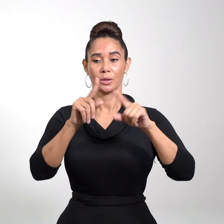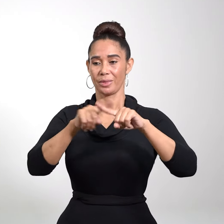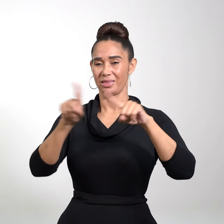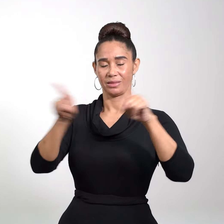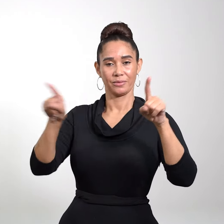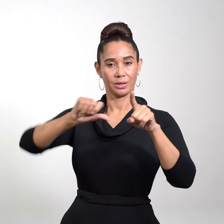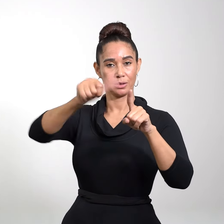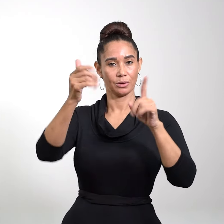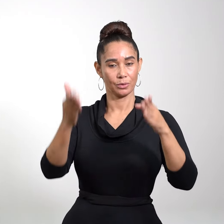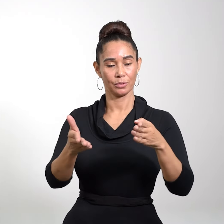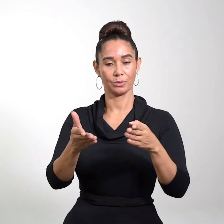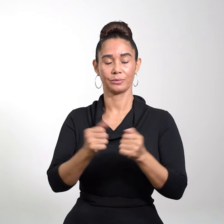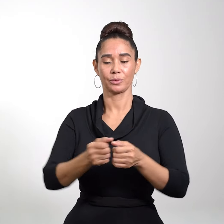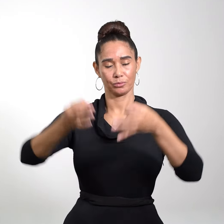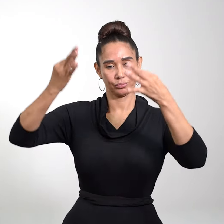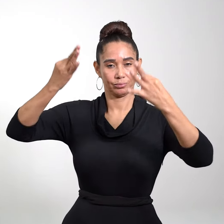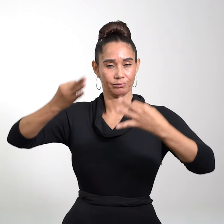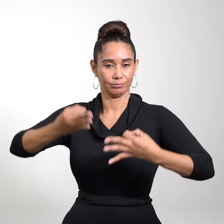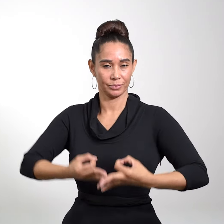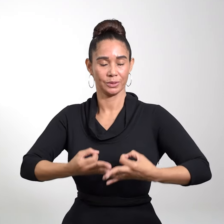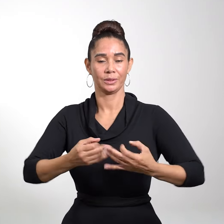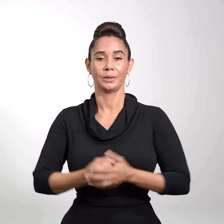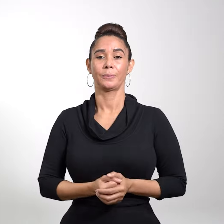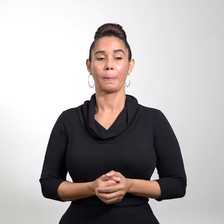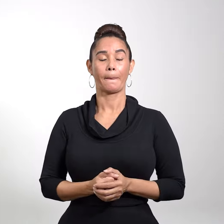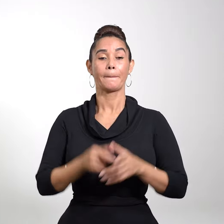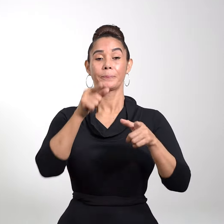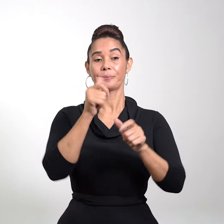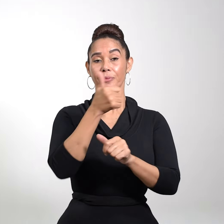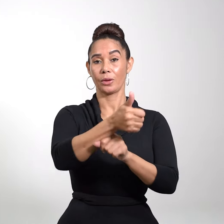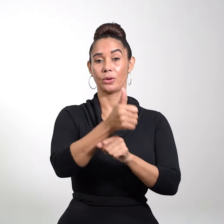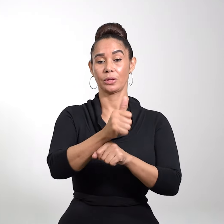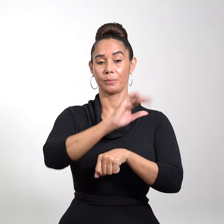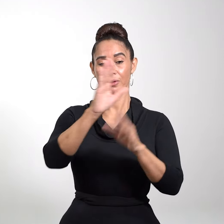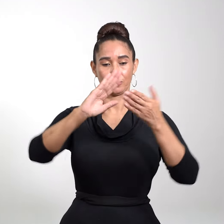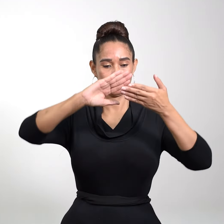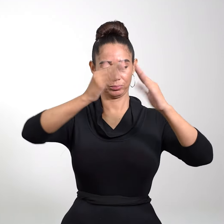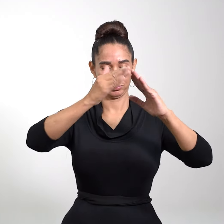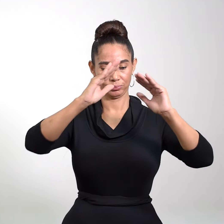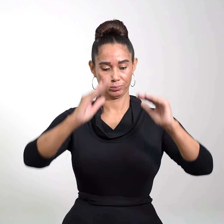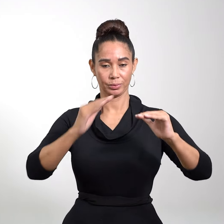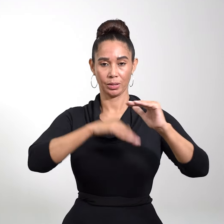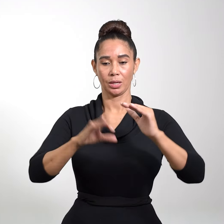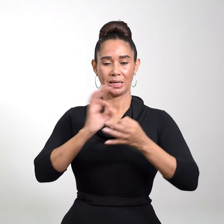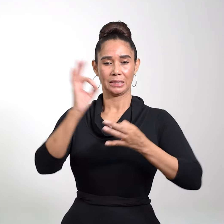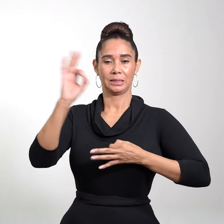escribas, sino con autoridad. Estaba precisamente en la sinagoga un hombre que tenía un espíritu inmundo, y